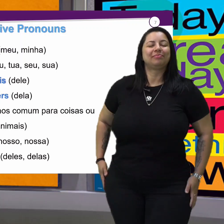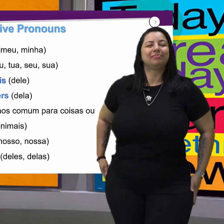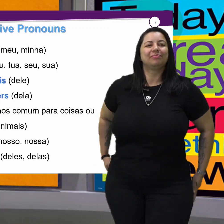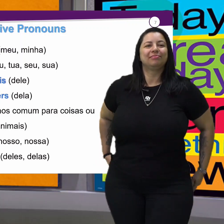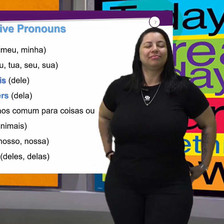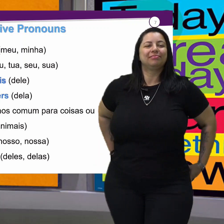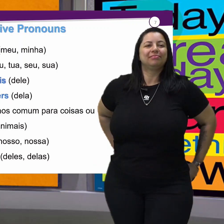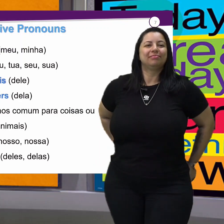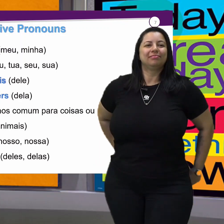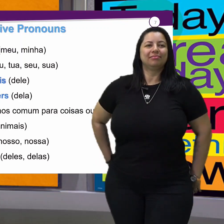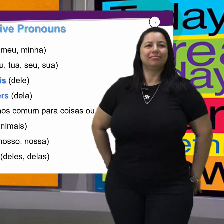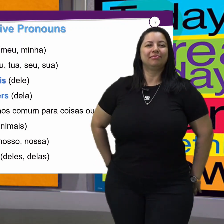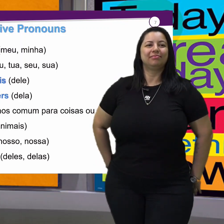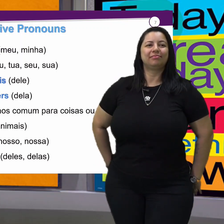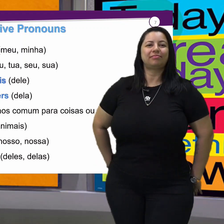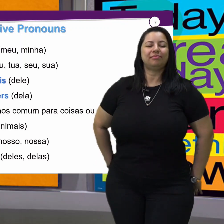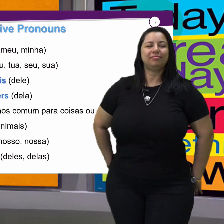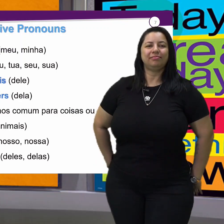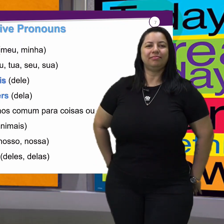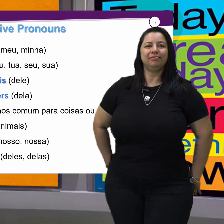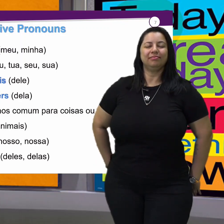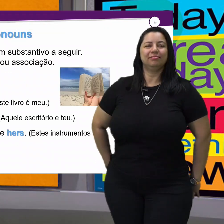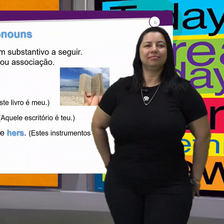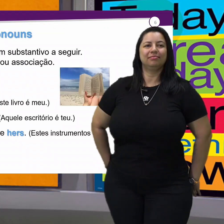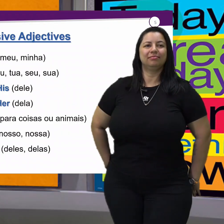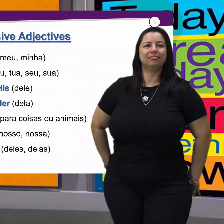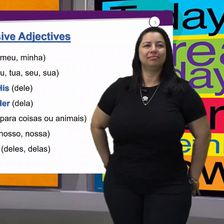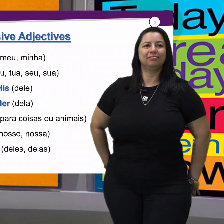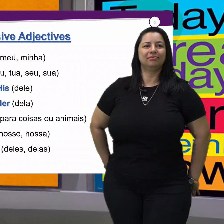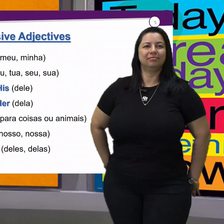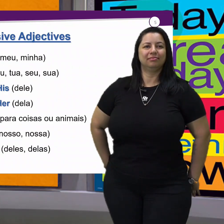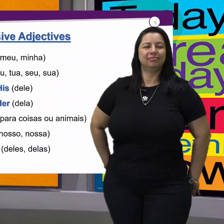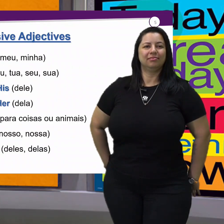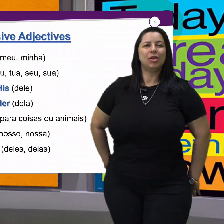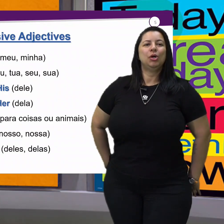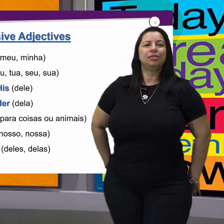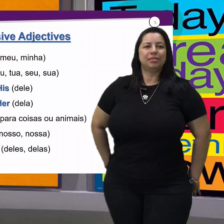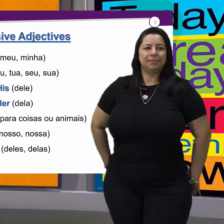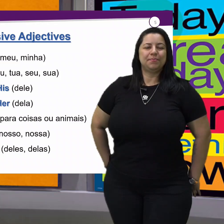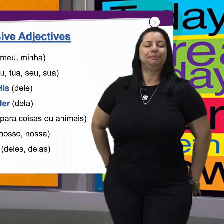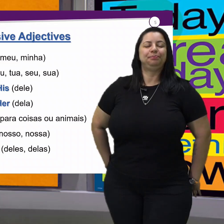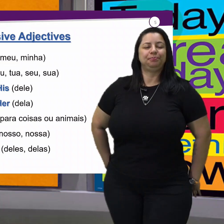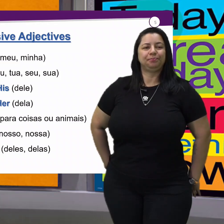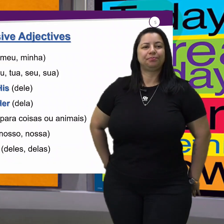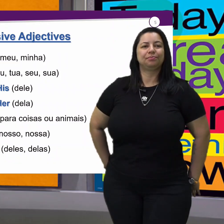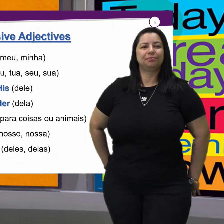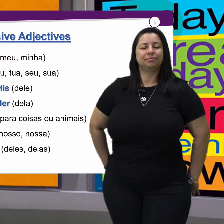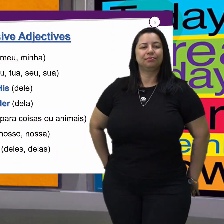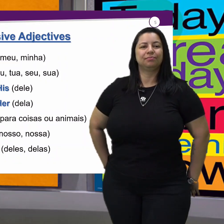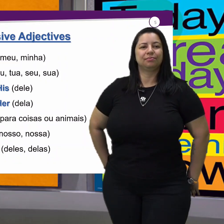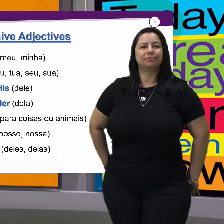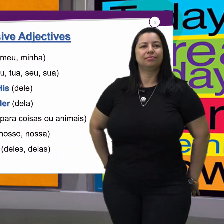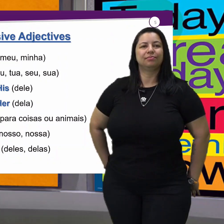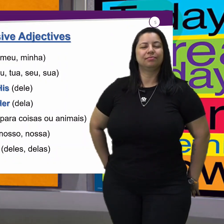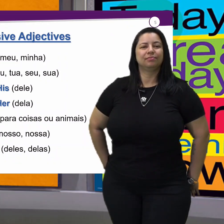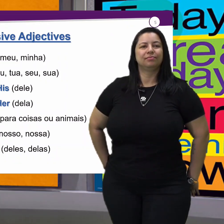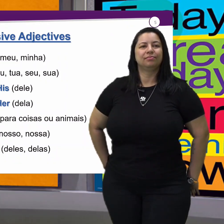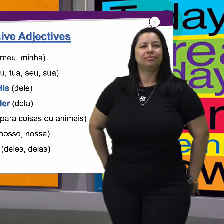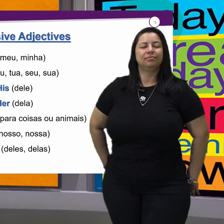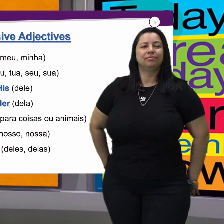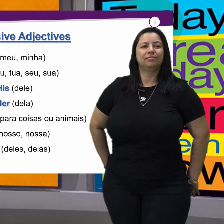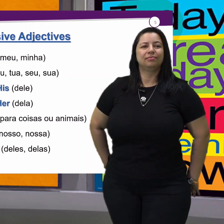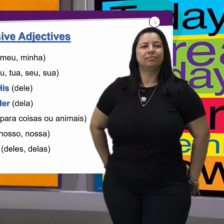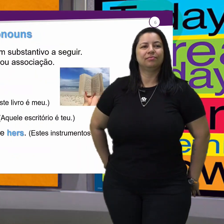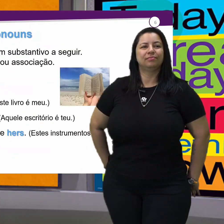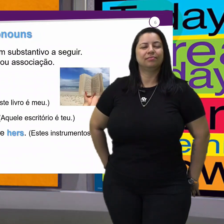jeito. É tanto assim nos pronomes possessivos, olha aqui, tanto assim quanto nos adjetivos possessivos, ó. His e its, a